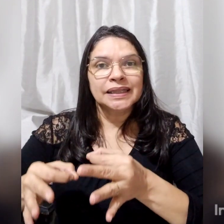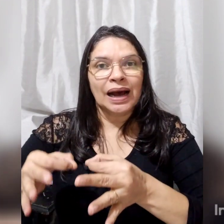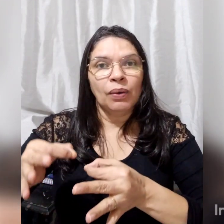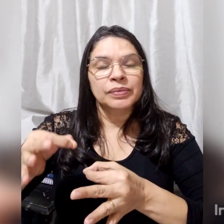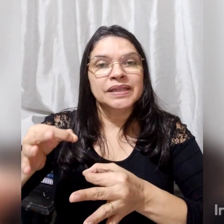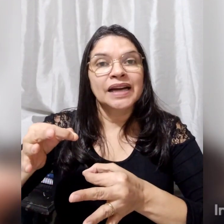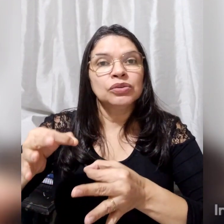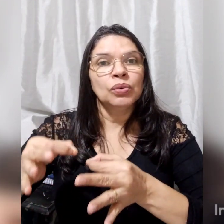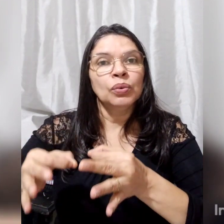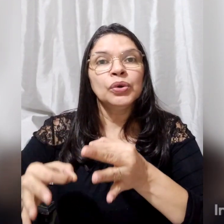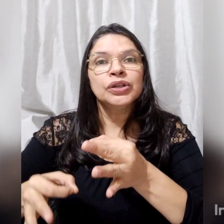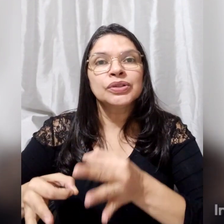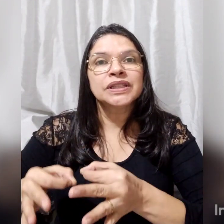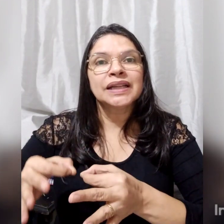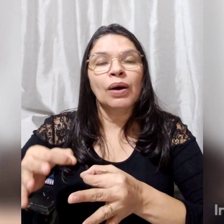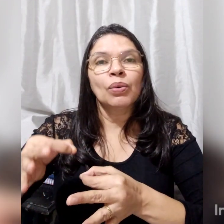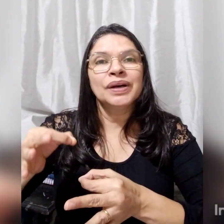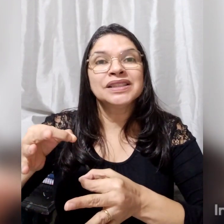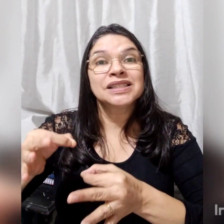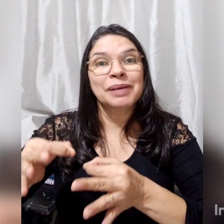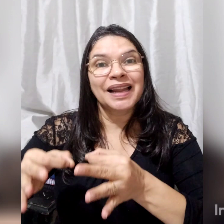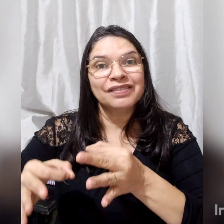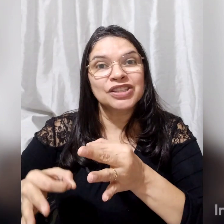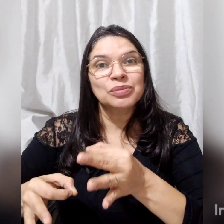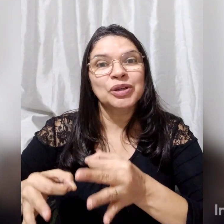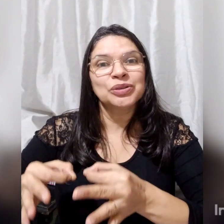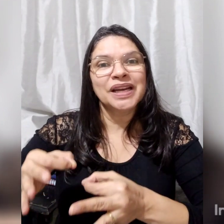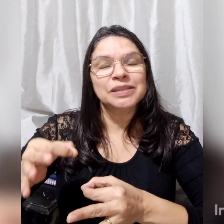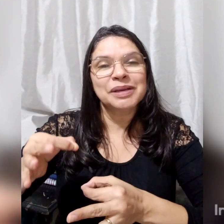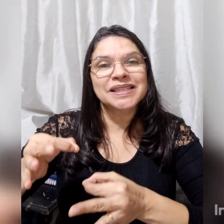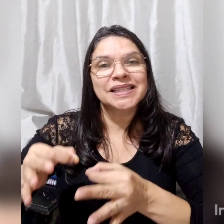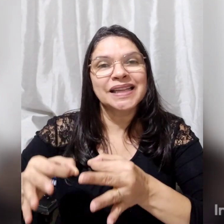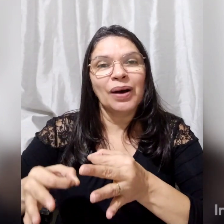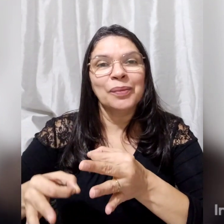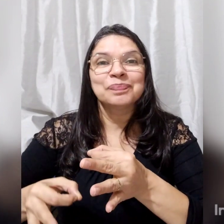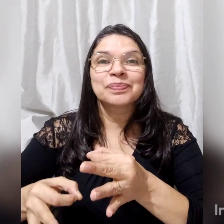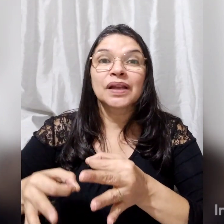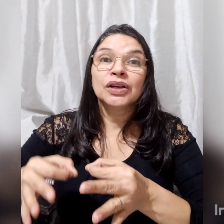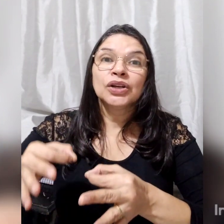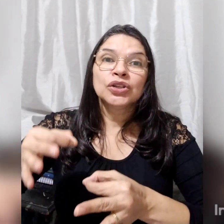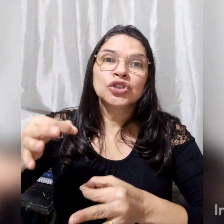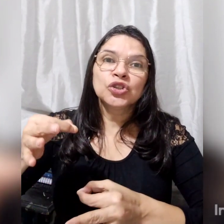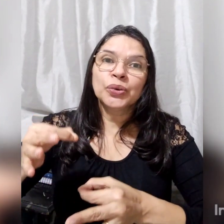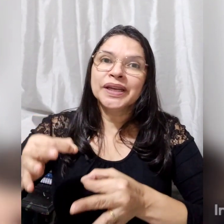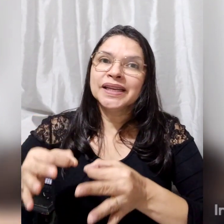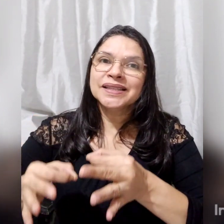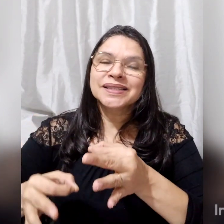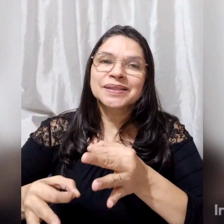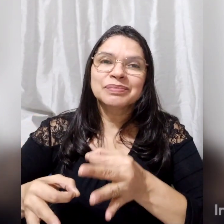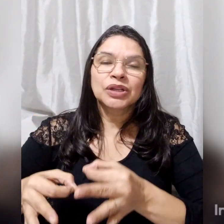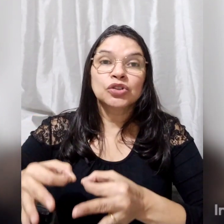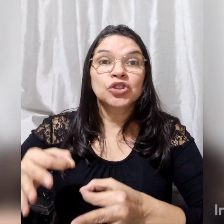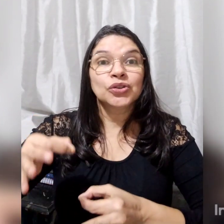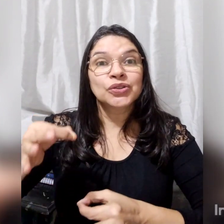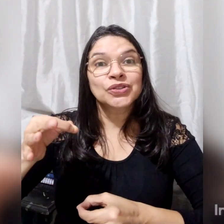sinal, certo? Um único sinal. Quantas palavras no português para esse sinal? Juiz,